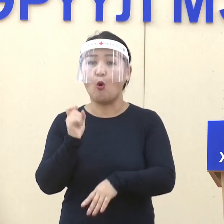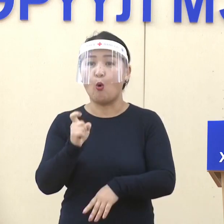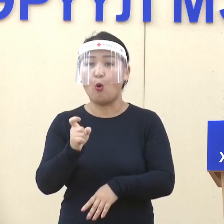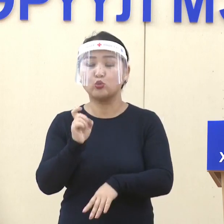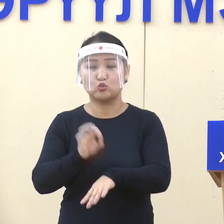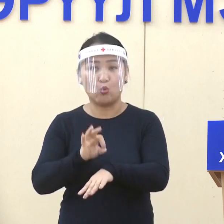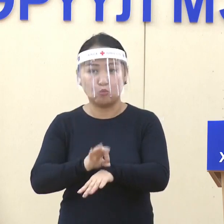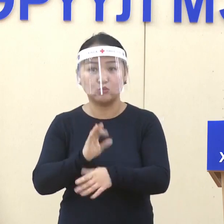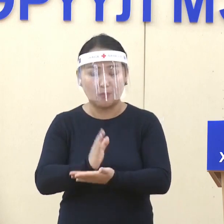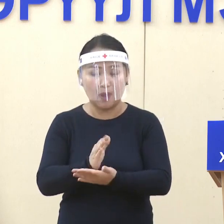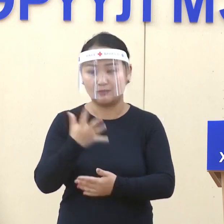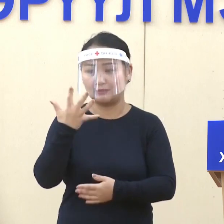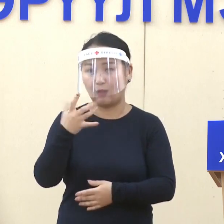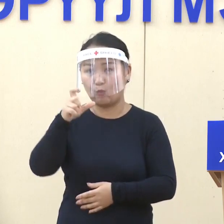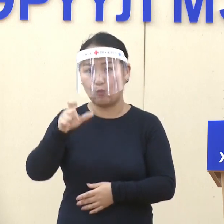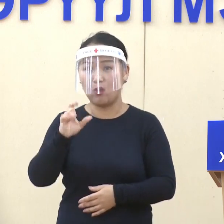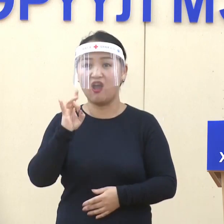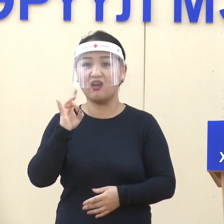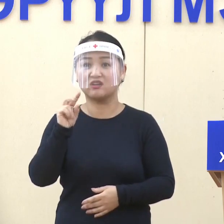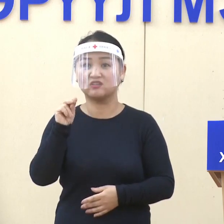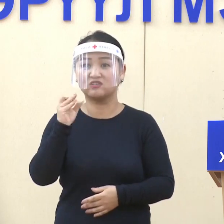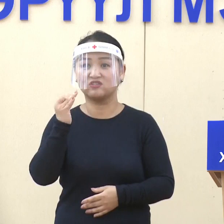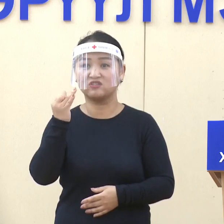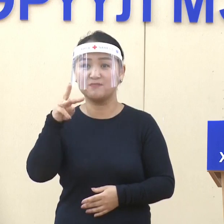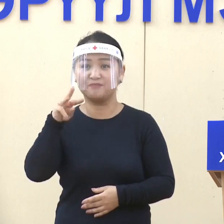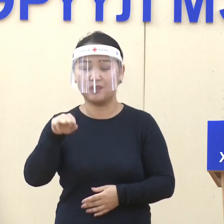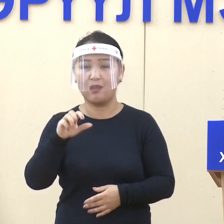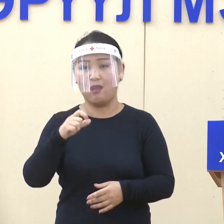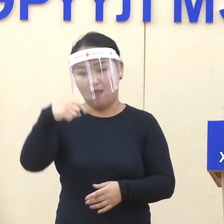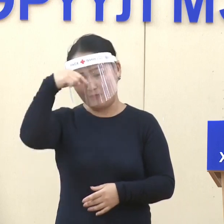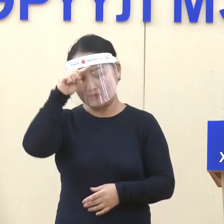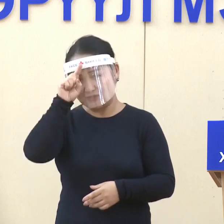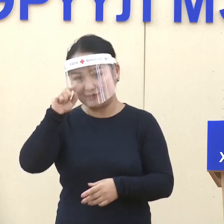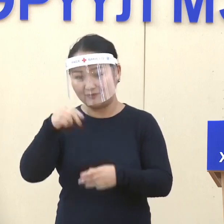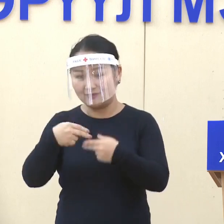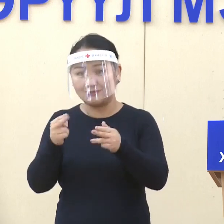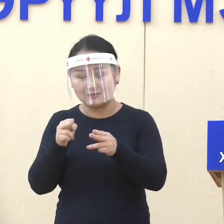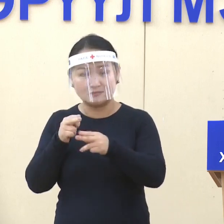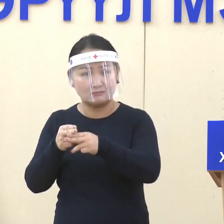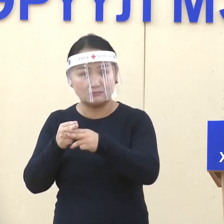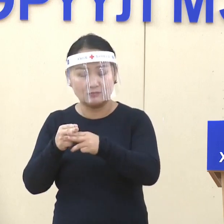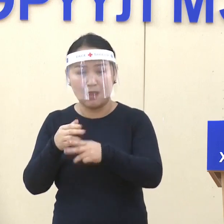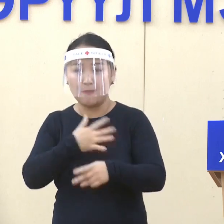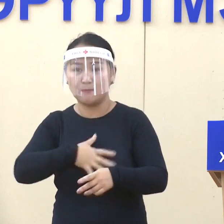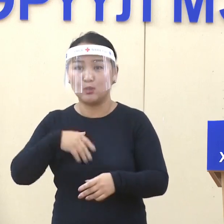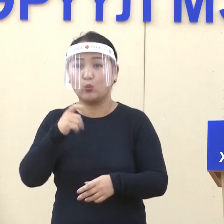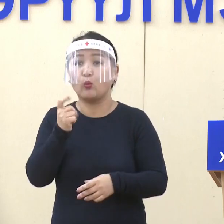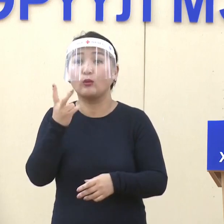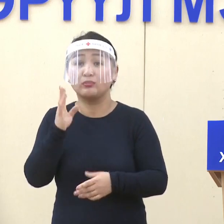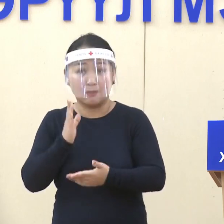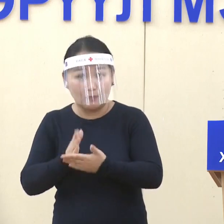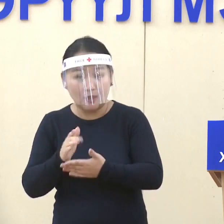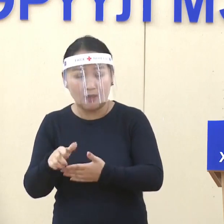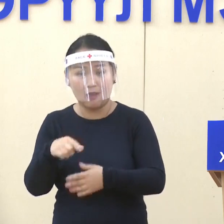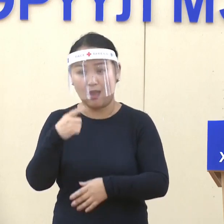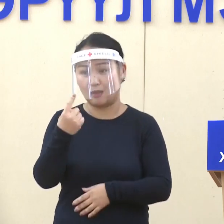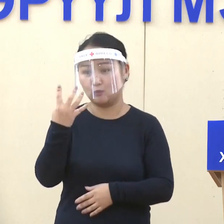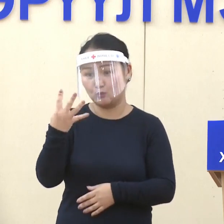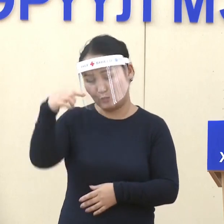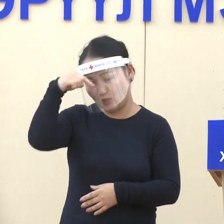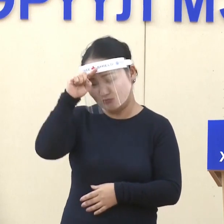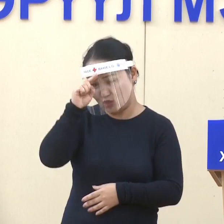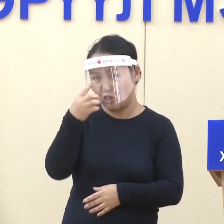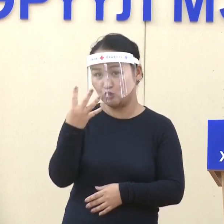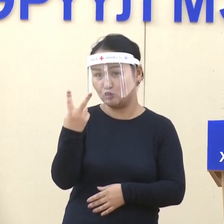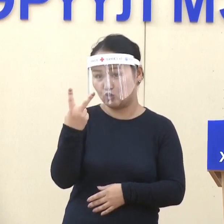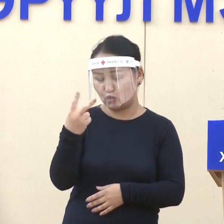5 хүн эрчим тэмчилгээний тасагт биеийн байдал хүнд эмчлэгдэж байна. За эдгээр хүмүүс бол 14 эмч, 42 сувилагч,